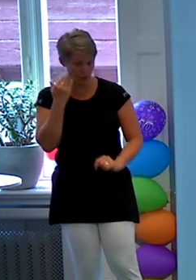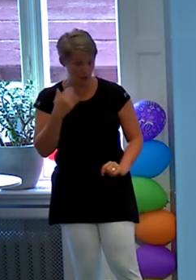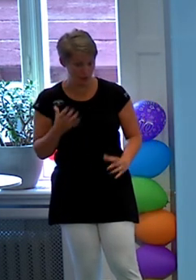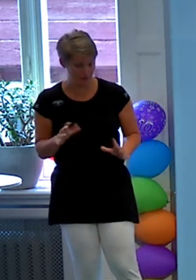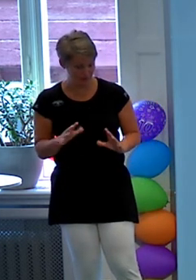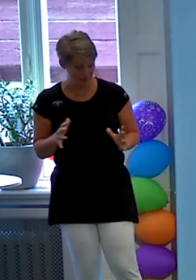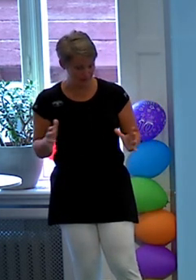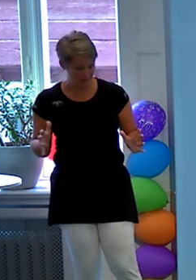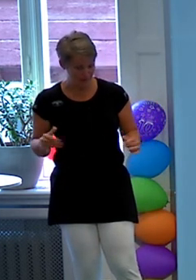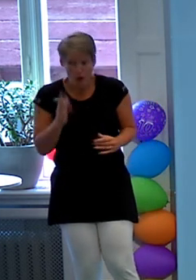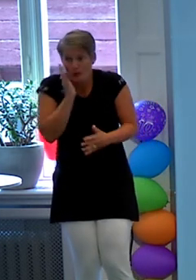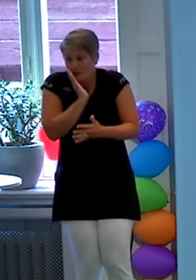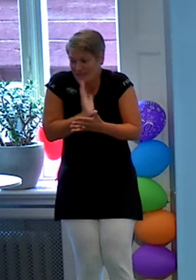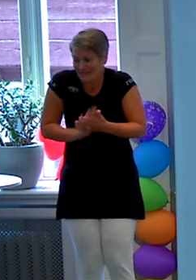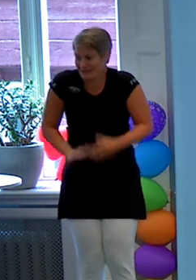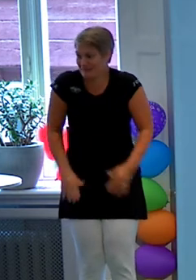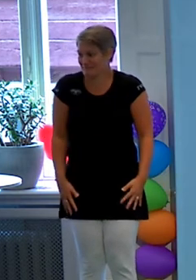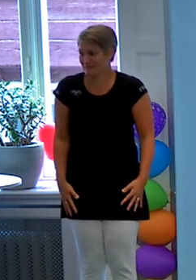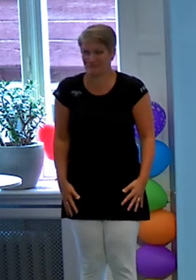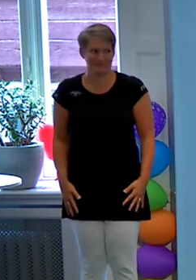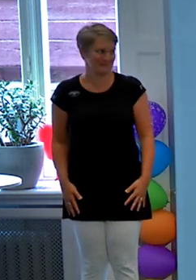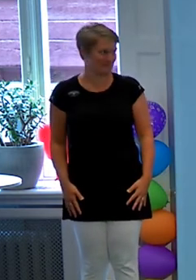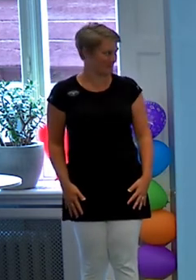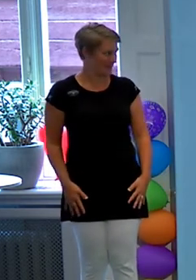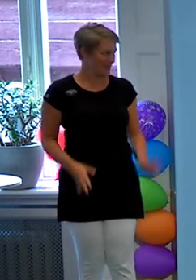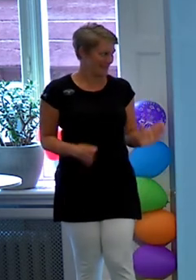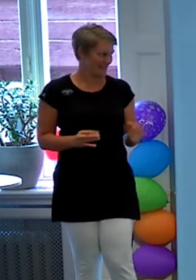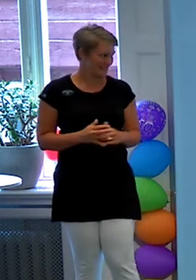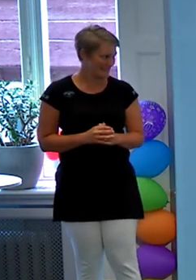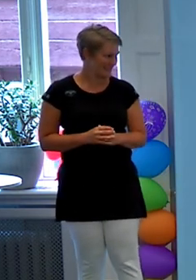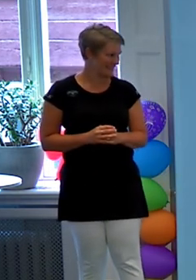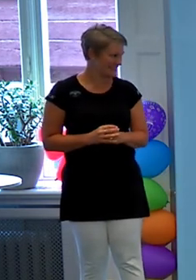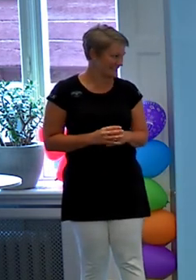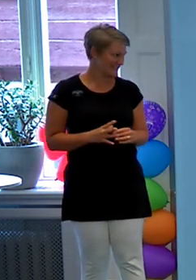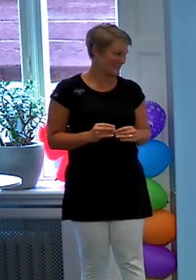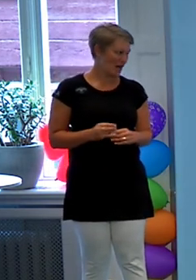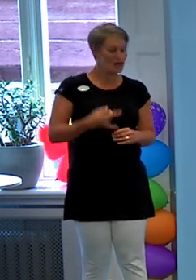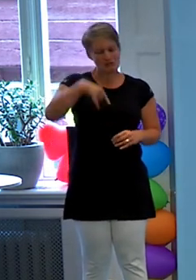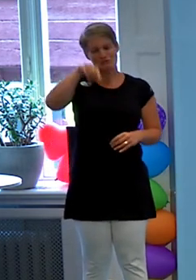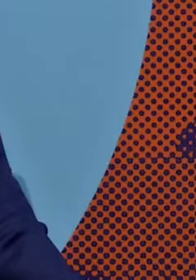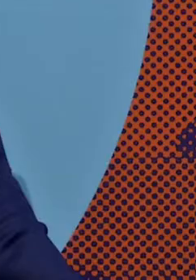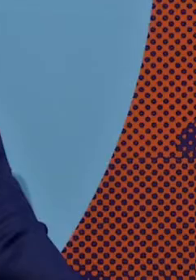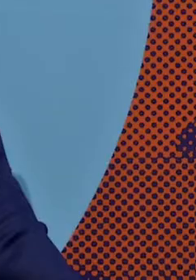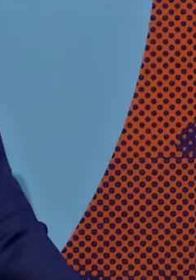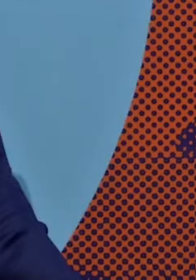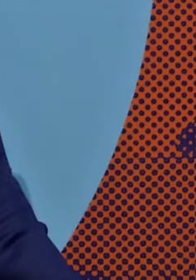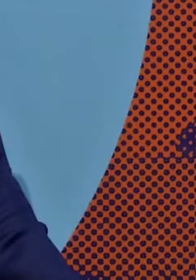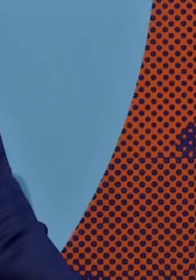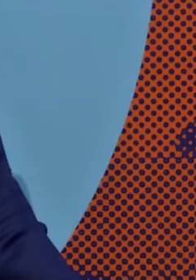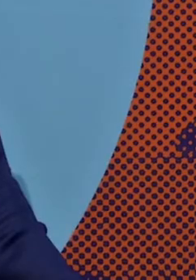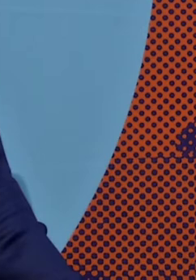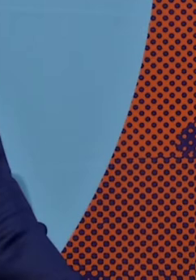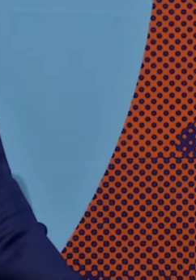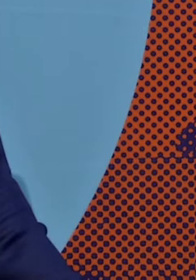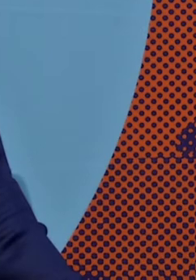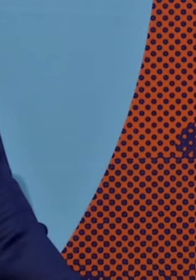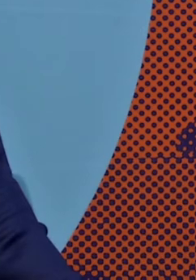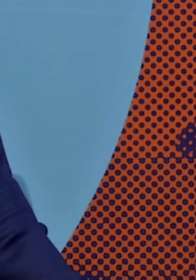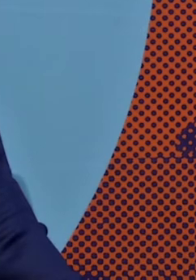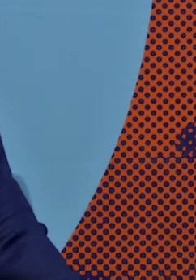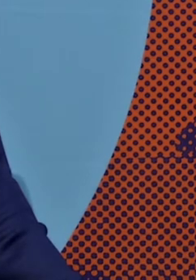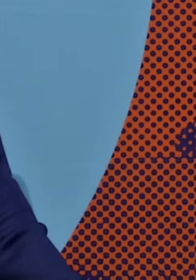precis. Ursäkta. Och tyskar, ja, tyskarna som de senare generationerna, de